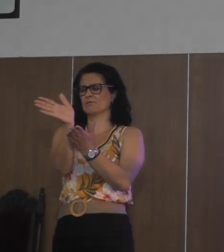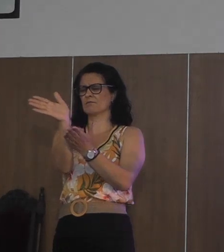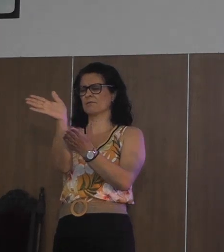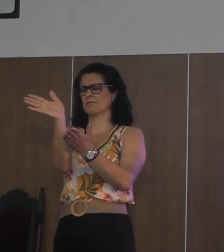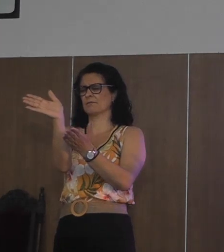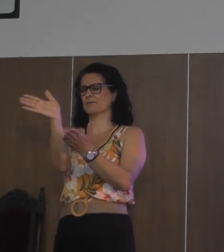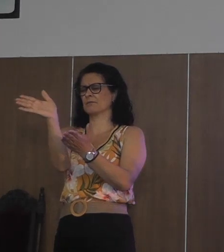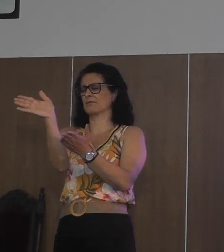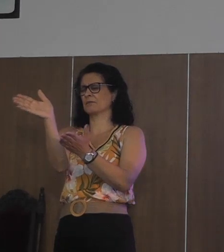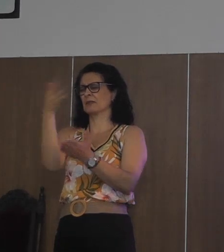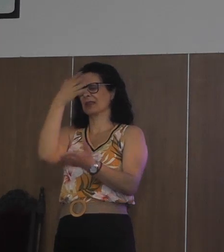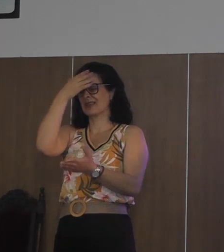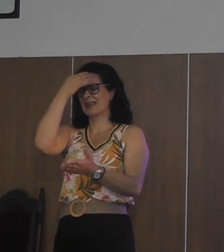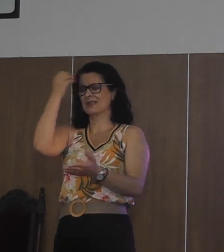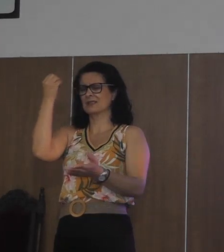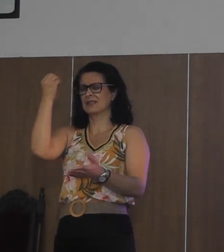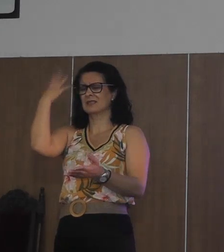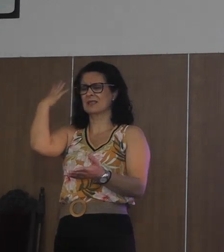de Cristo.